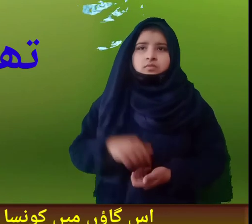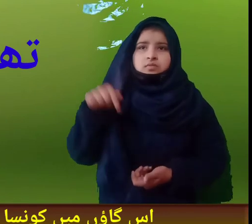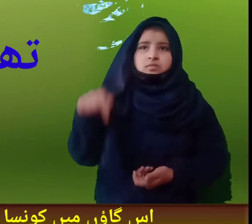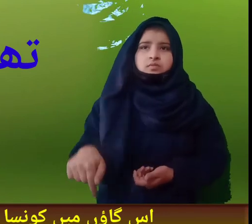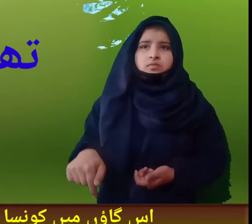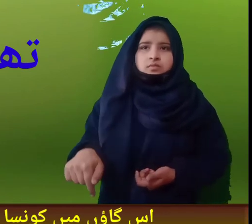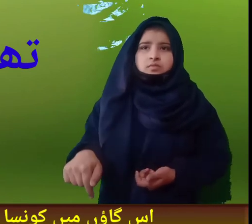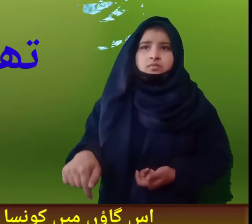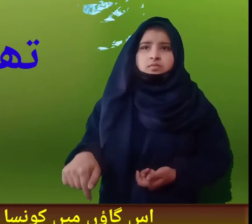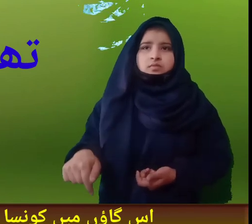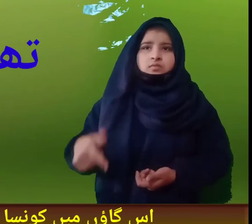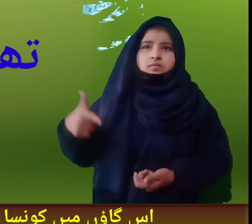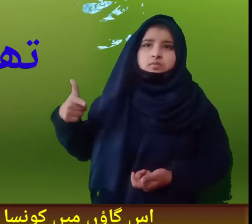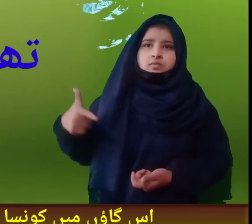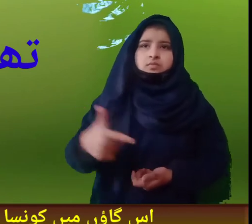इस गांव